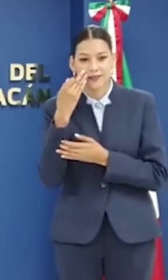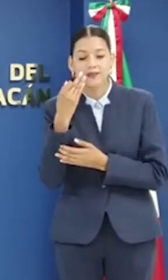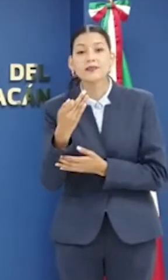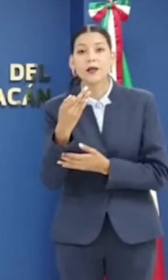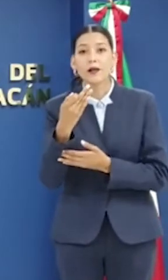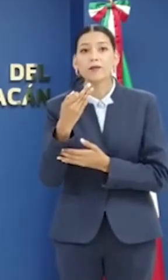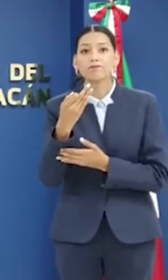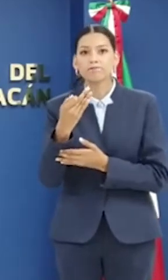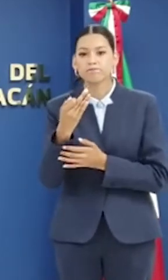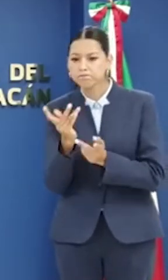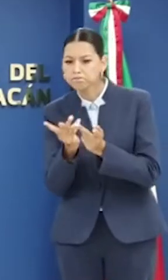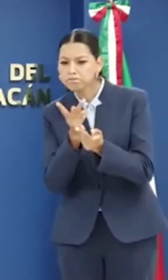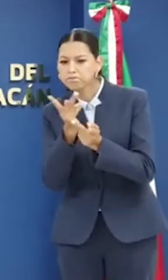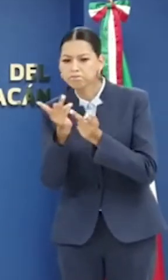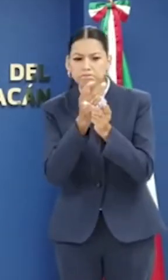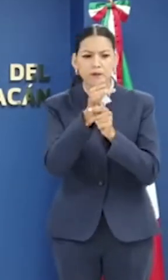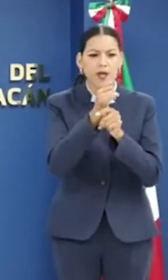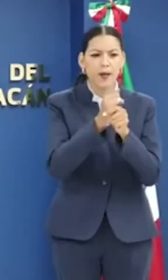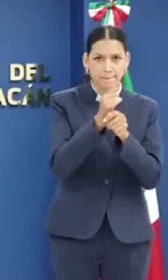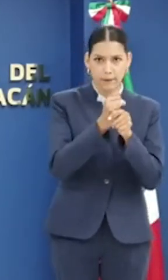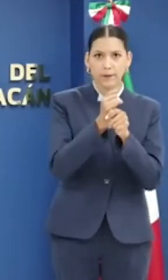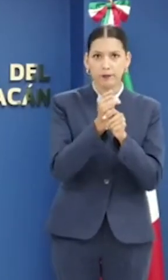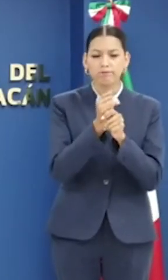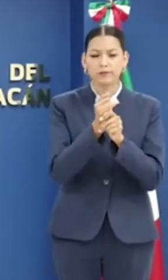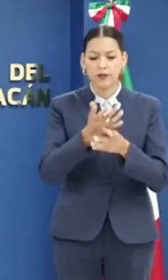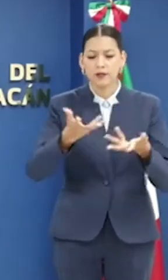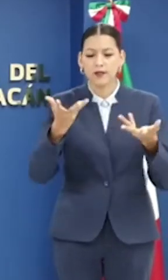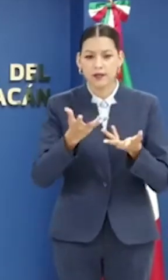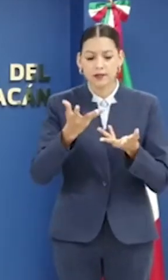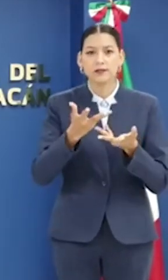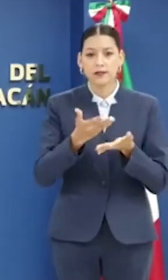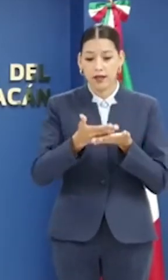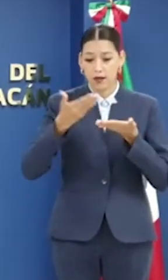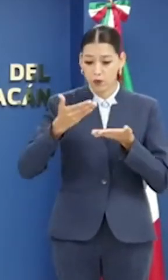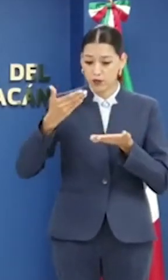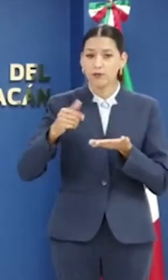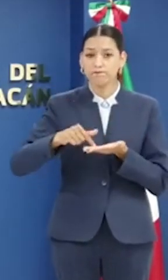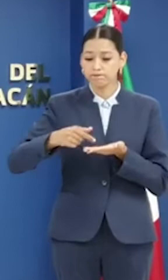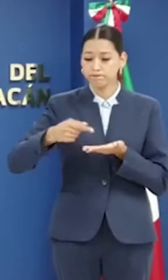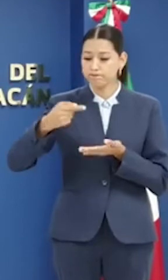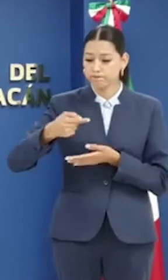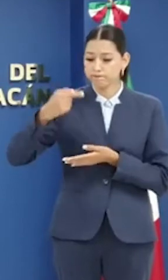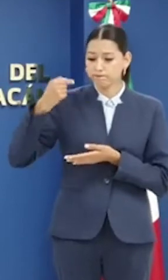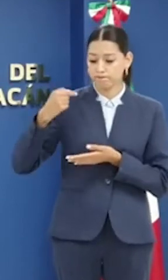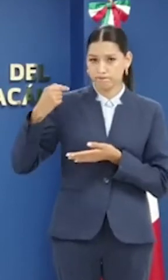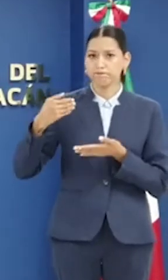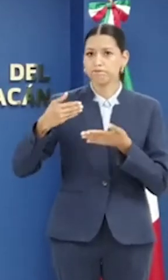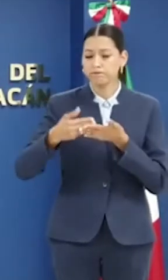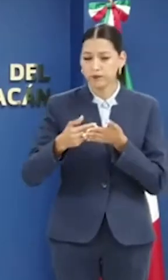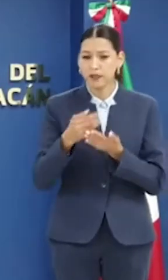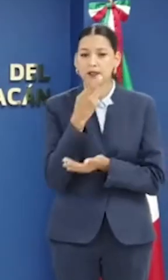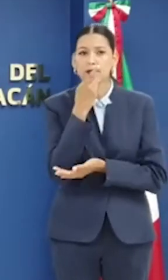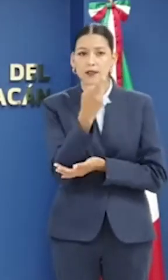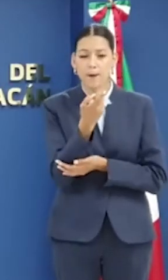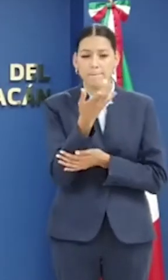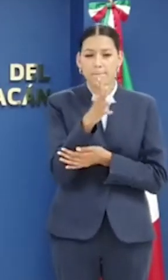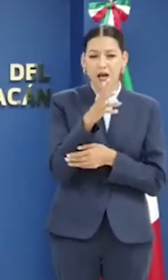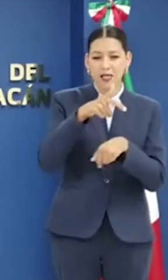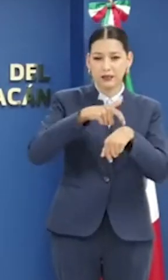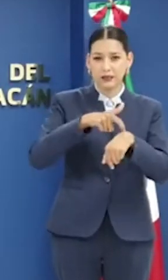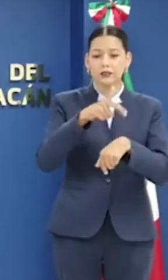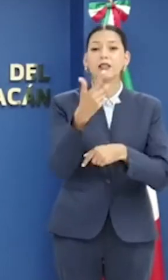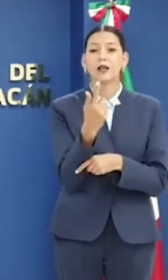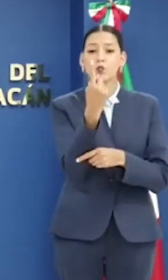heridas producidas por proyectil de arma de fuego y resultó lesionado un comerciante que pasaba por el